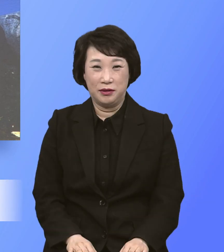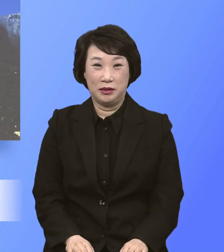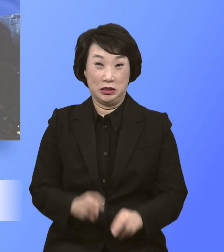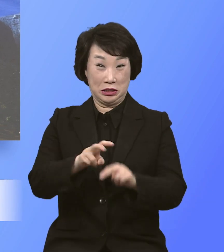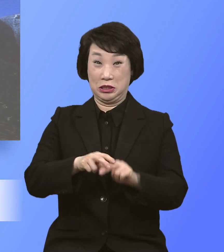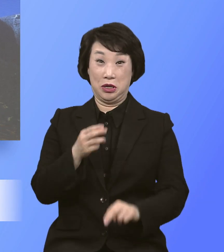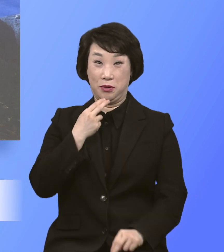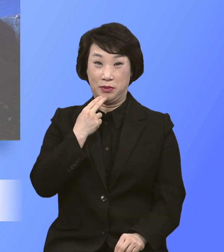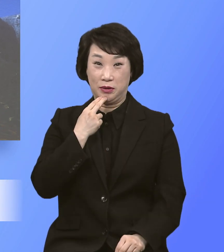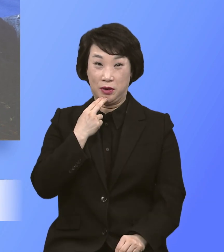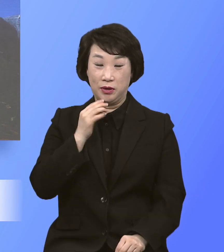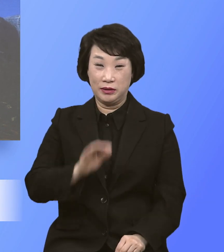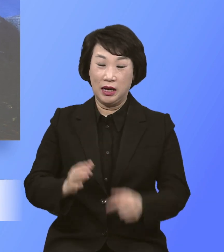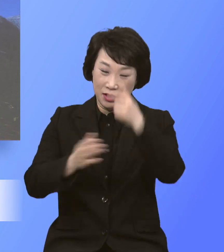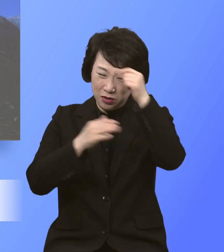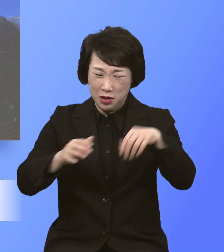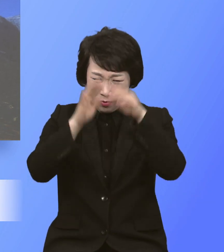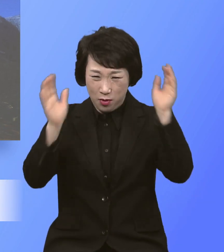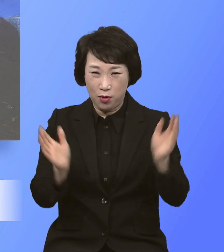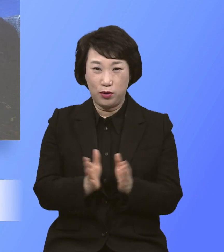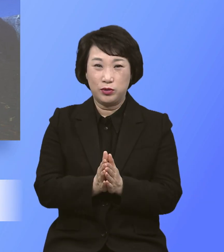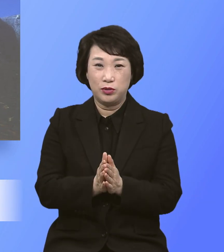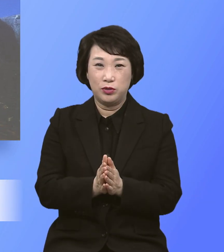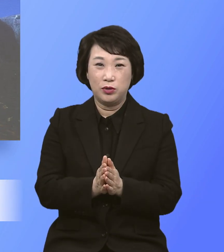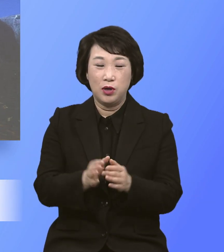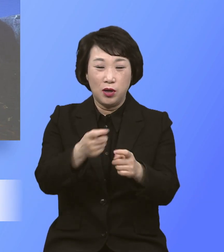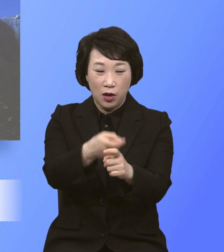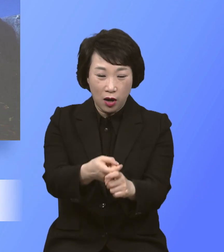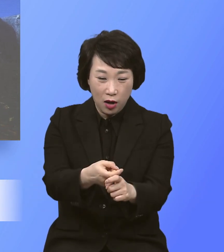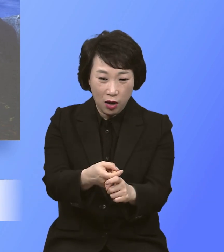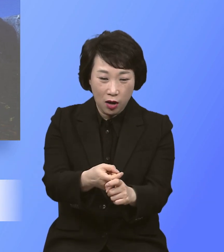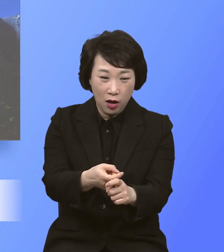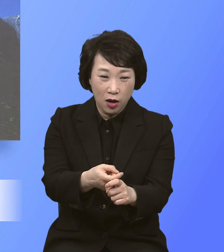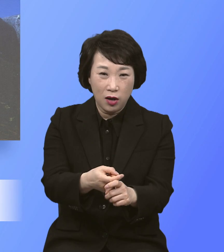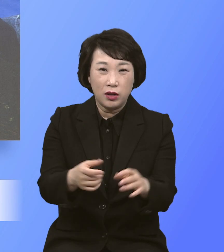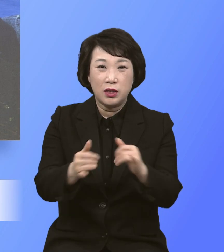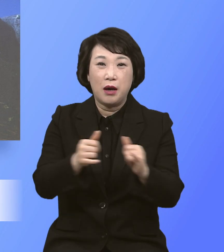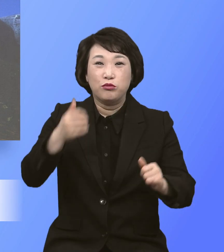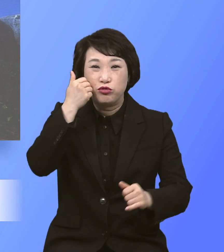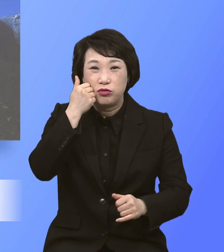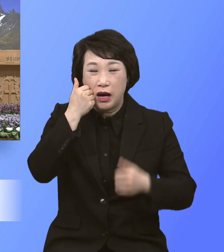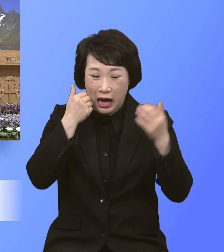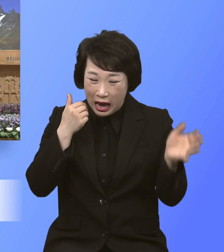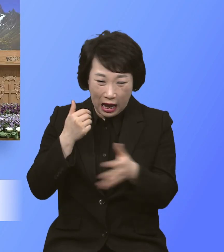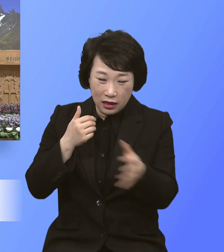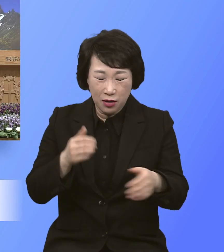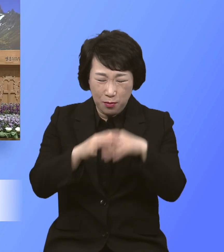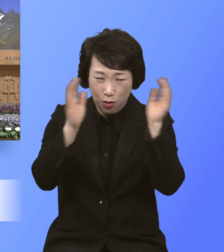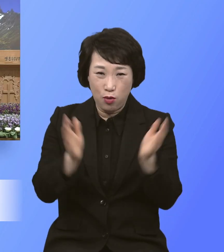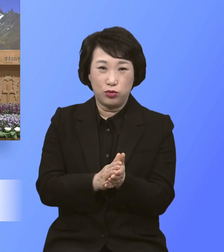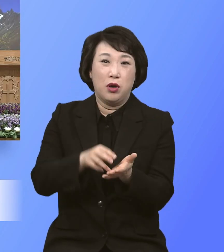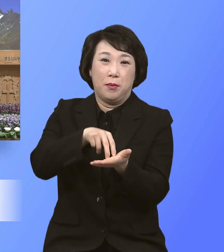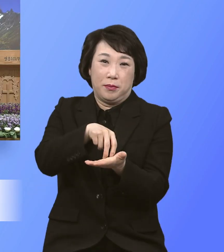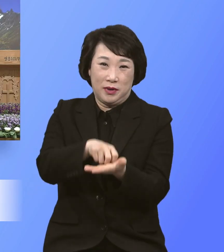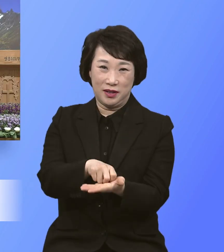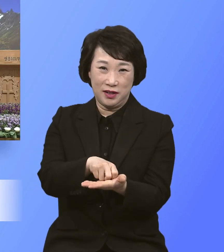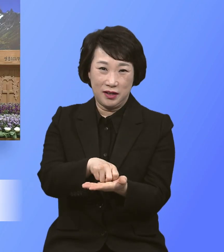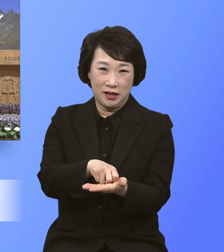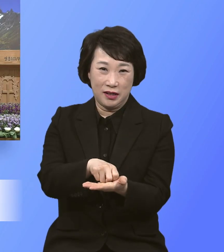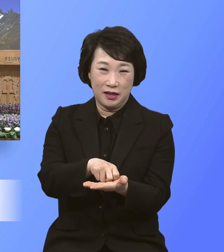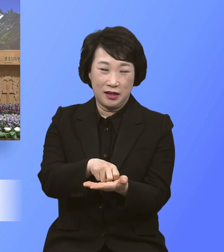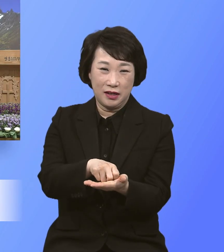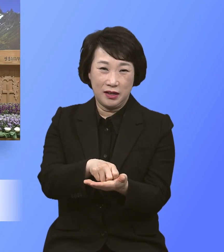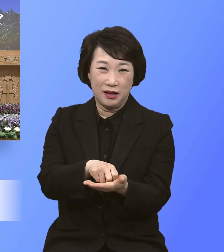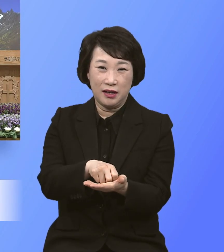교인이 다리를 개고 앉는 사람은 하나도 없어요. 무릎 딱 꿇고 앉아서.